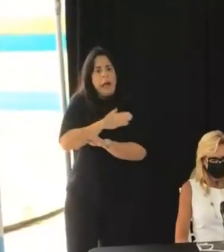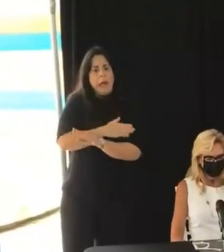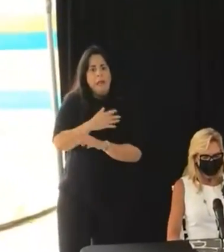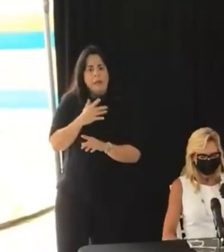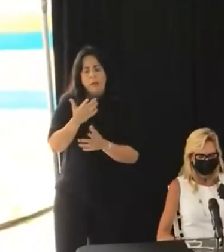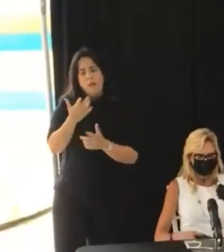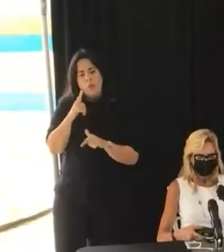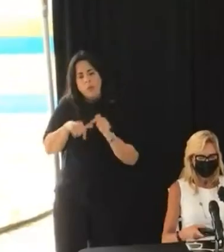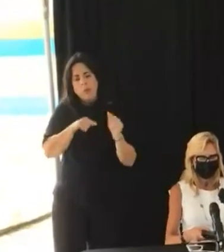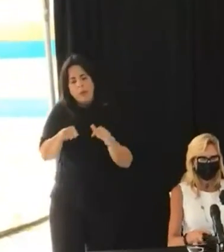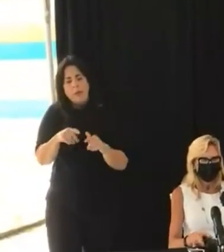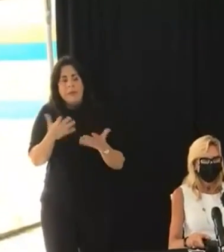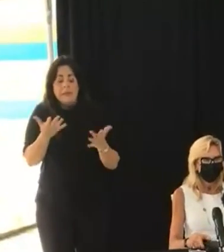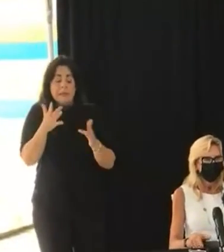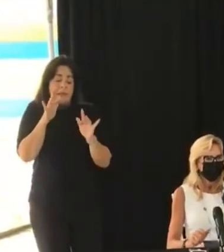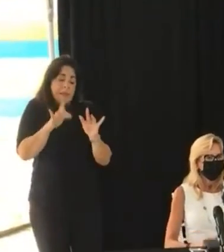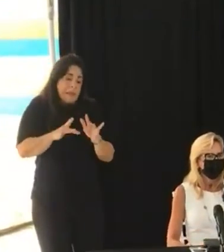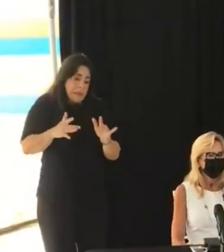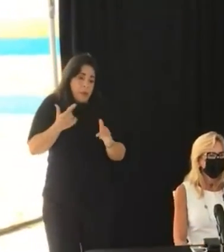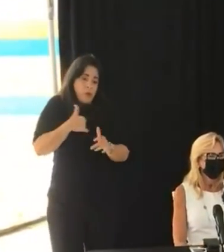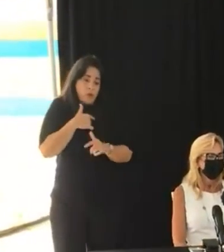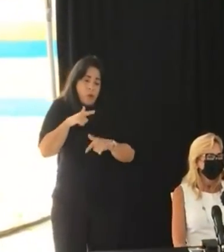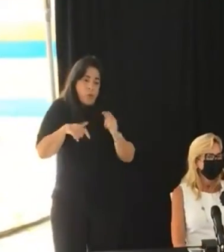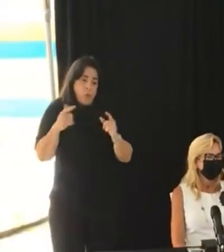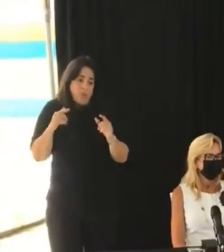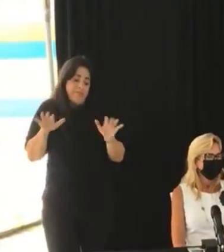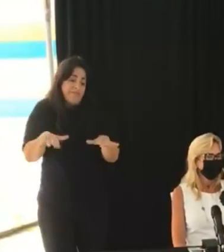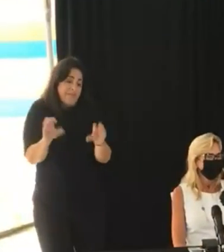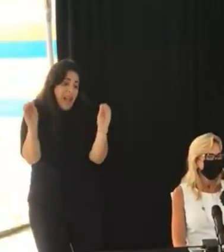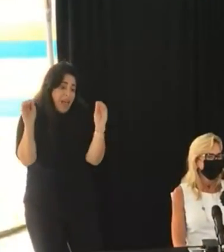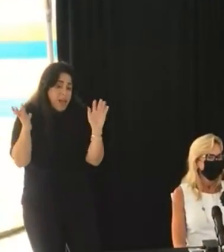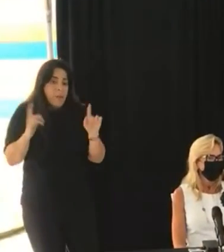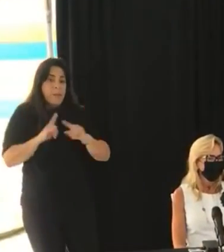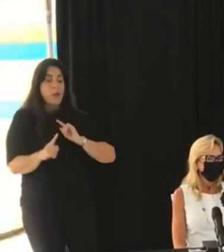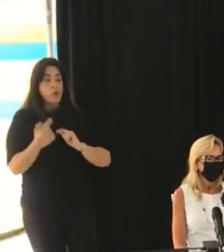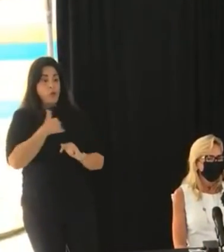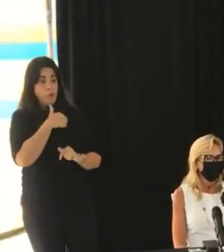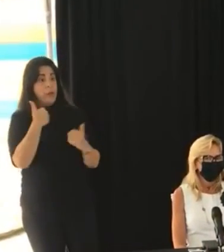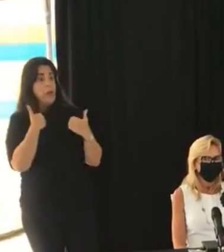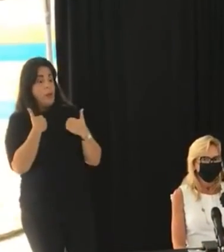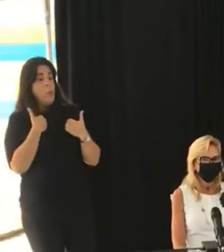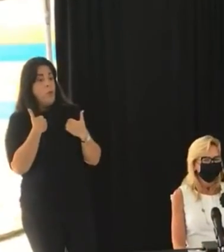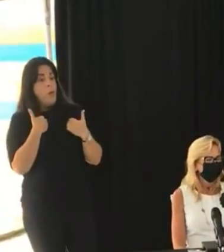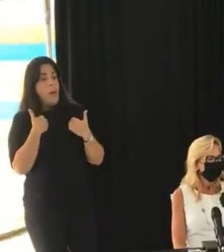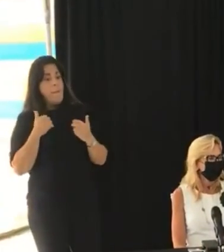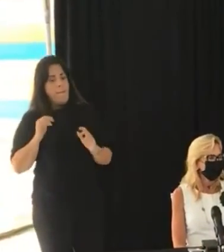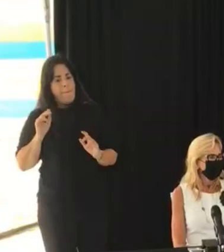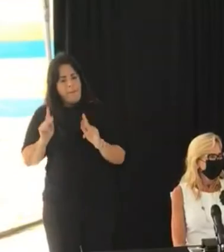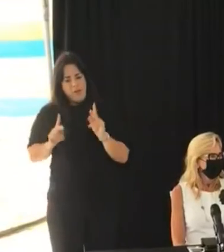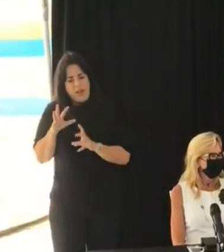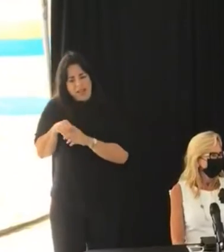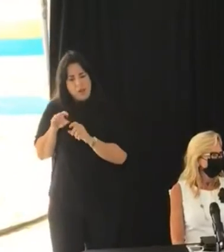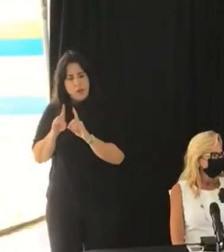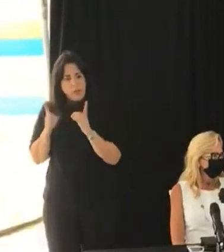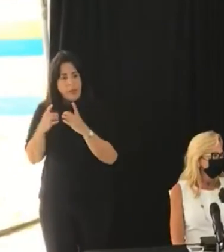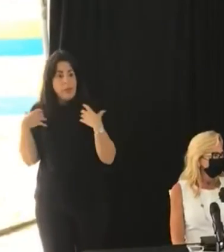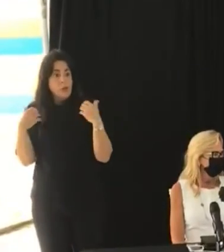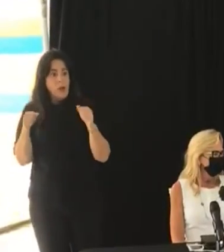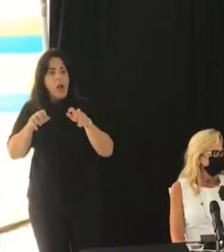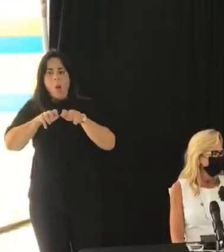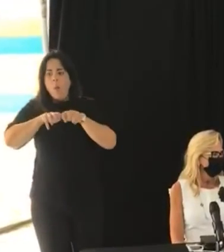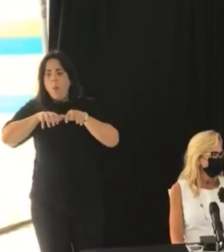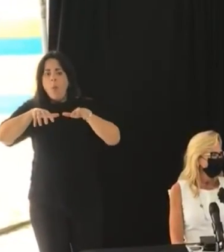pues lamentablemente allí nosotros no podíamos hacer nada. Sí, nosotros tenemos personal del Departamento de Salud desplegado